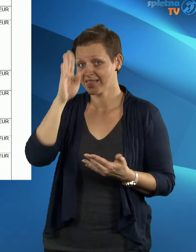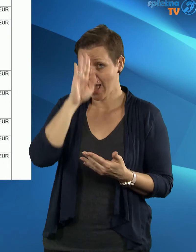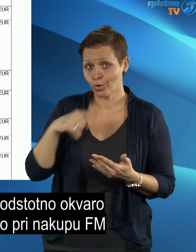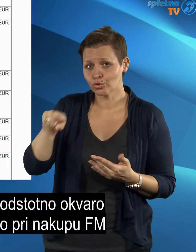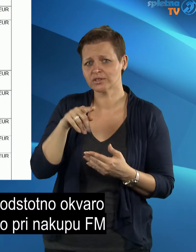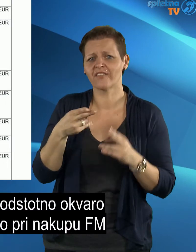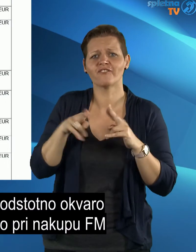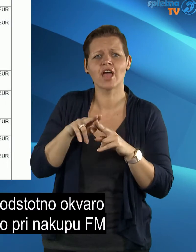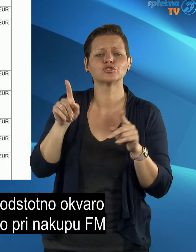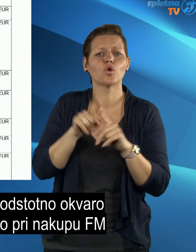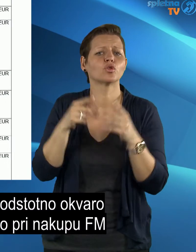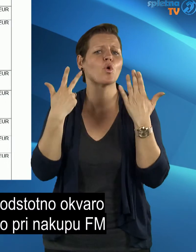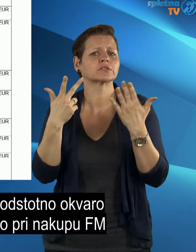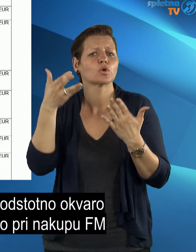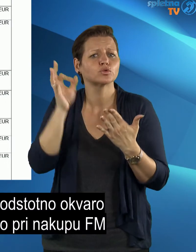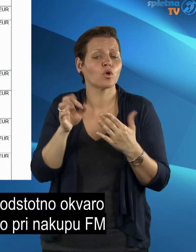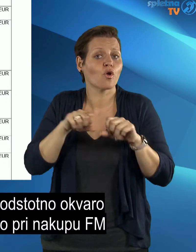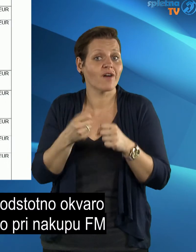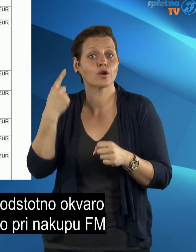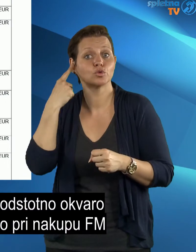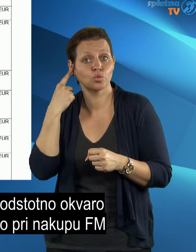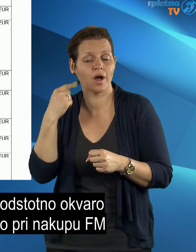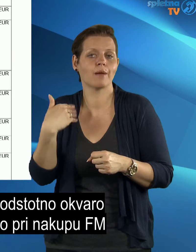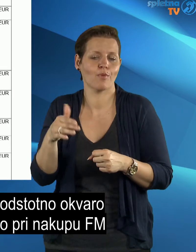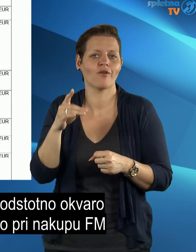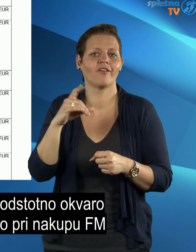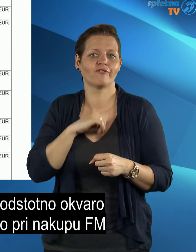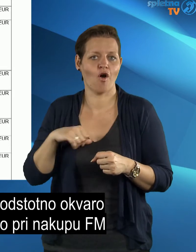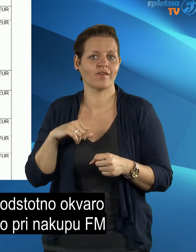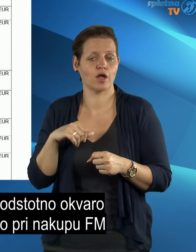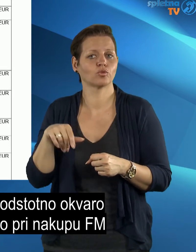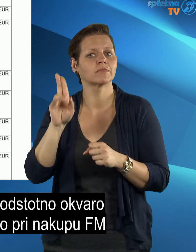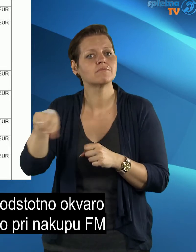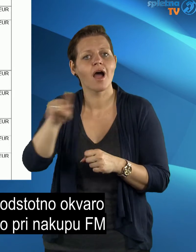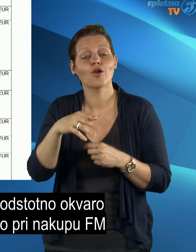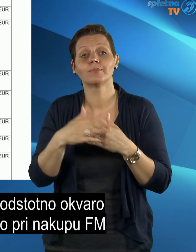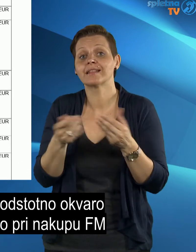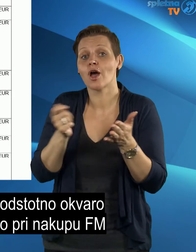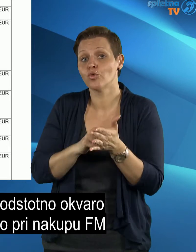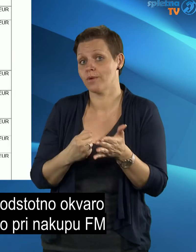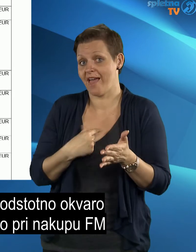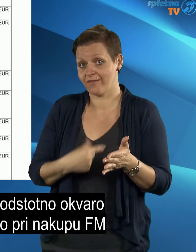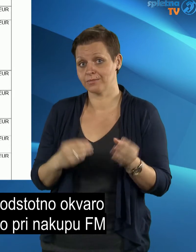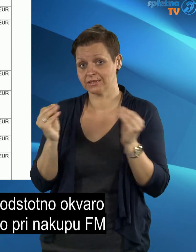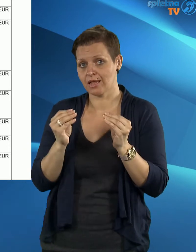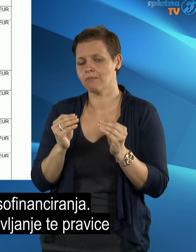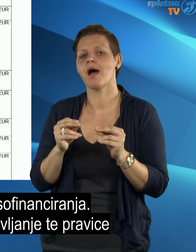Naglušni z več kot 80% okvaro sluha po Fowlerju imajo pri nakupu FM sistema pravico do